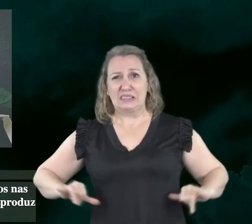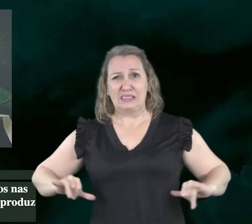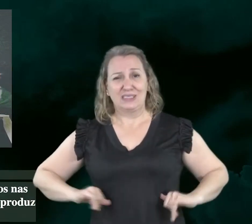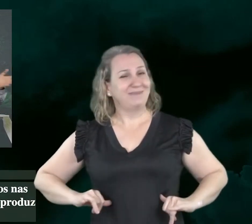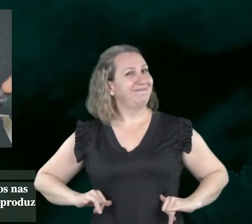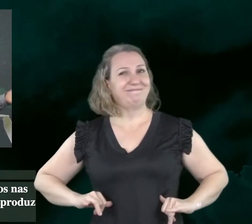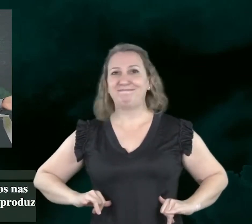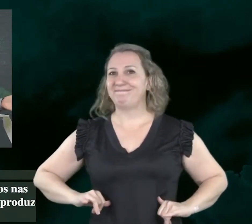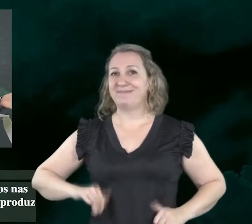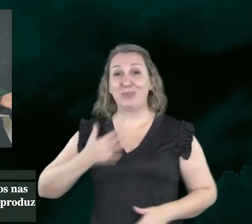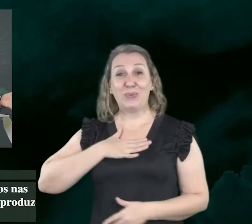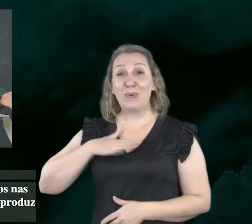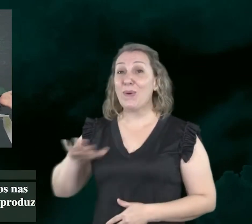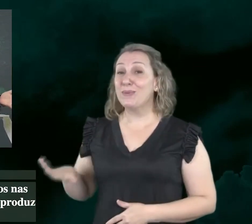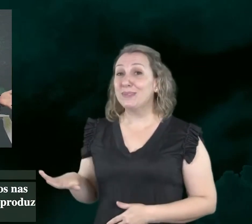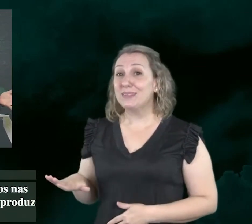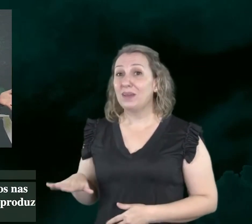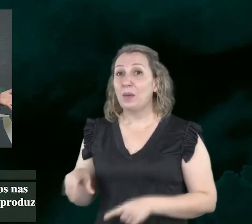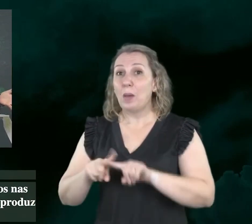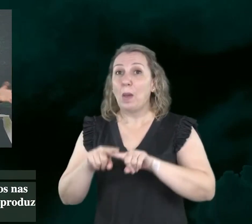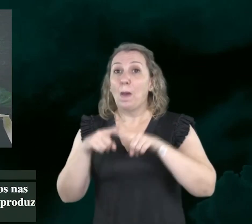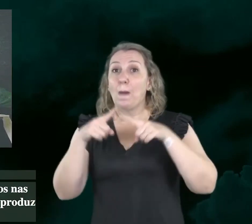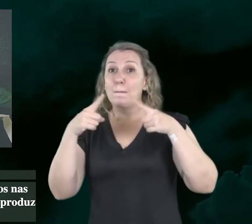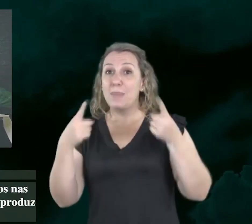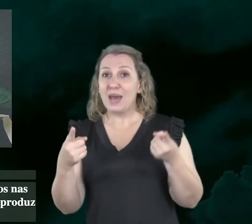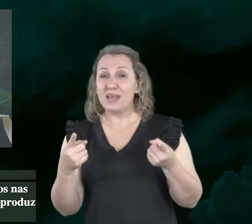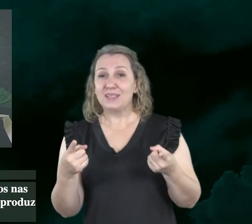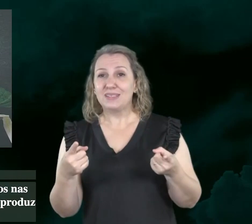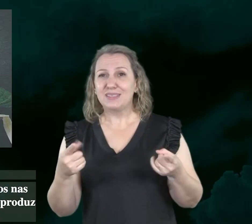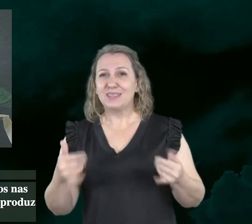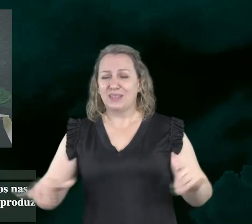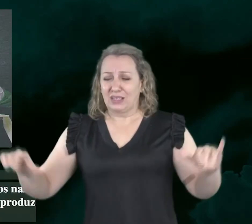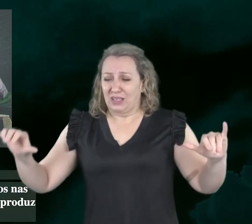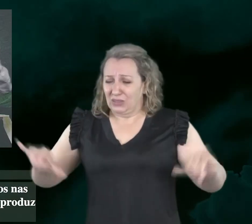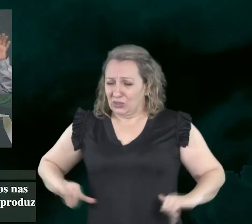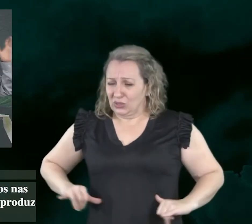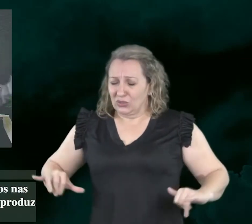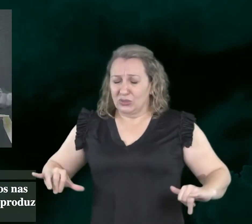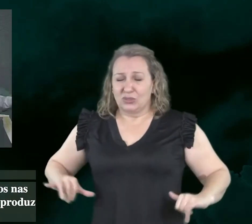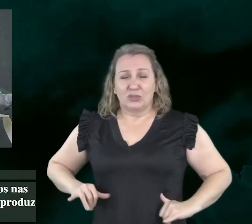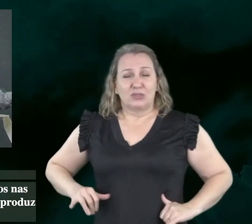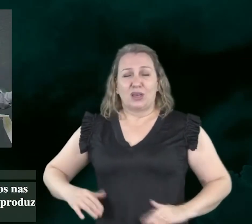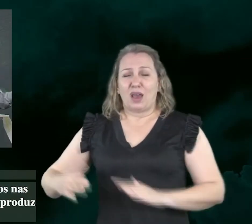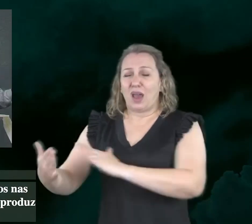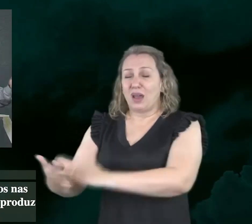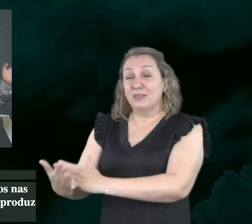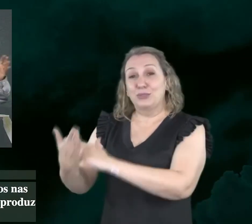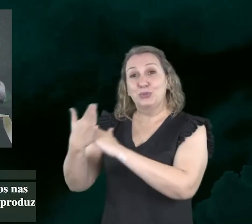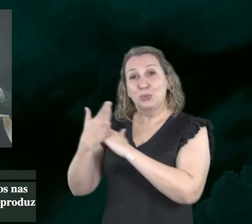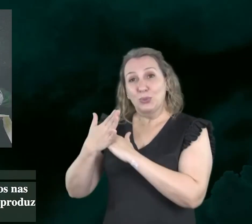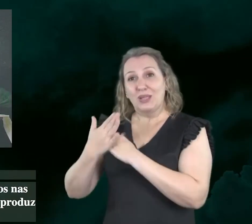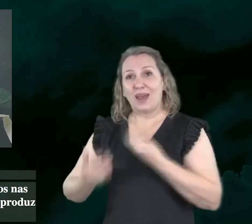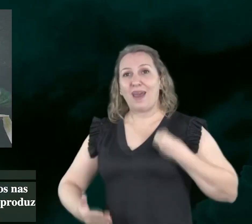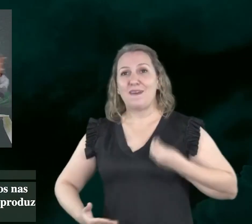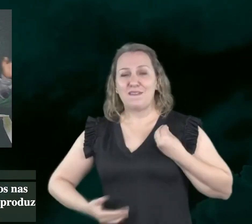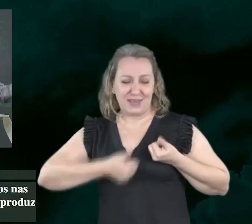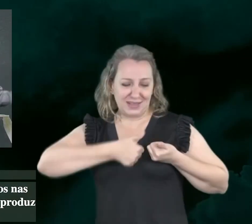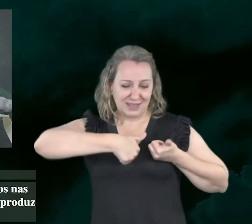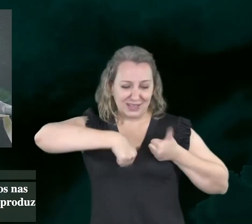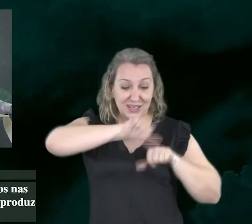produz a perseverança. É muito bonito a gente falar da perseverança quando tudo está